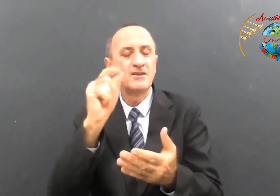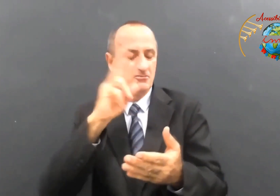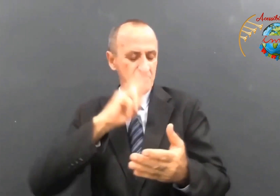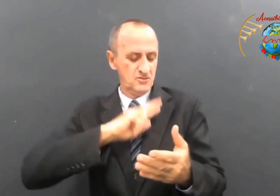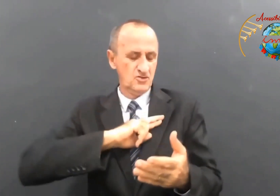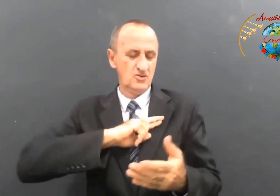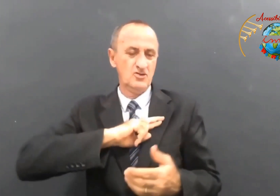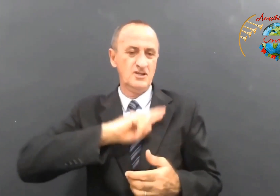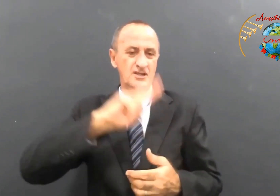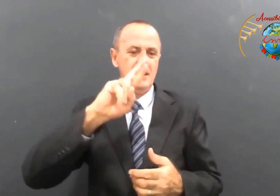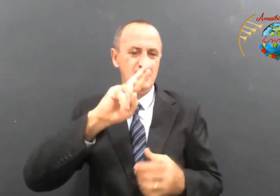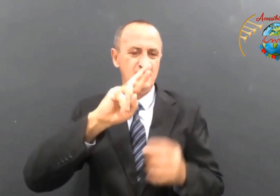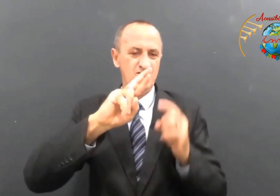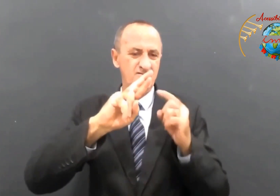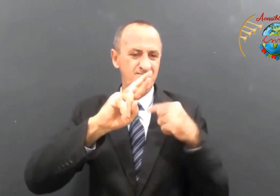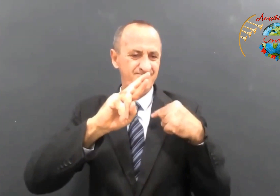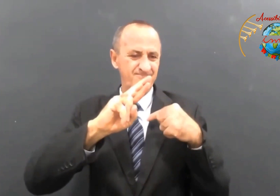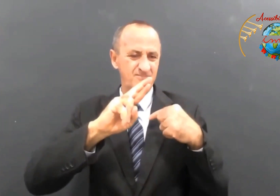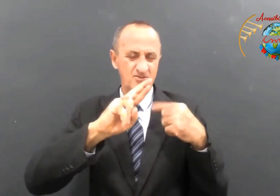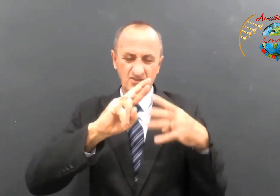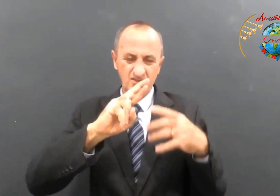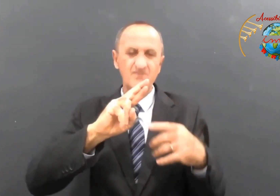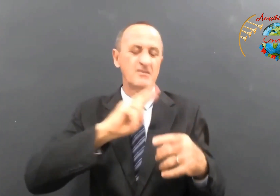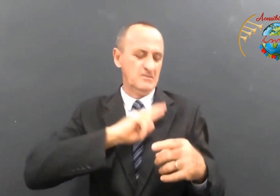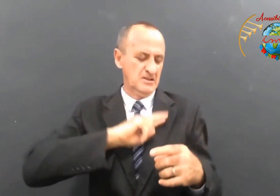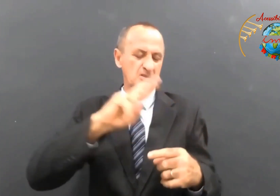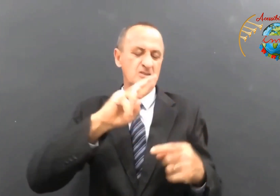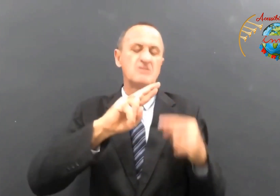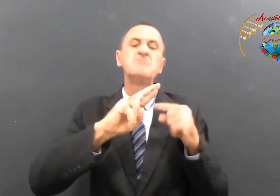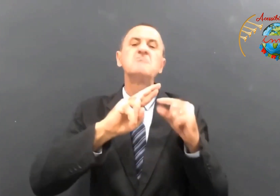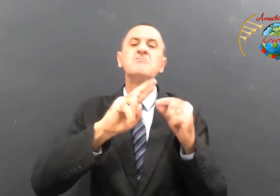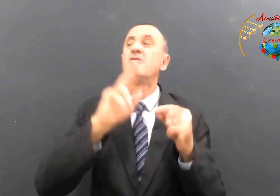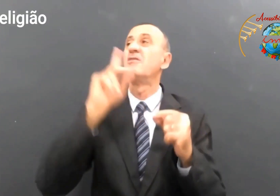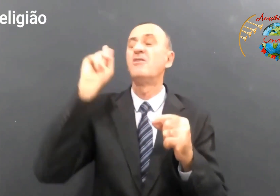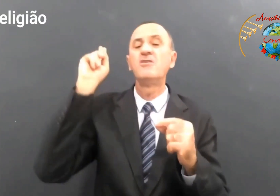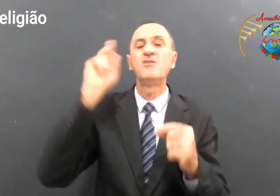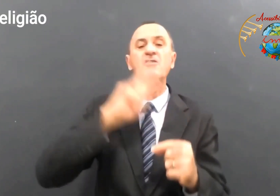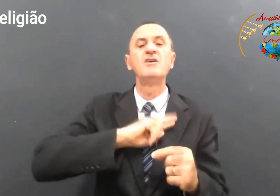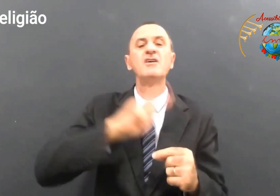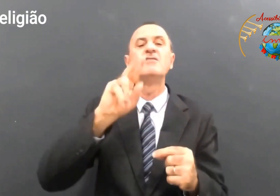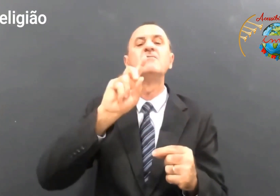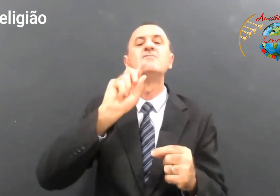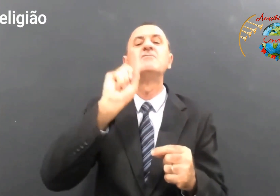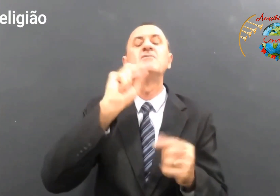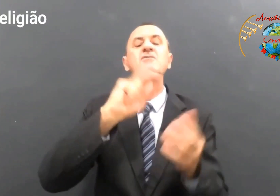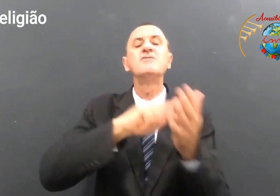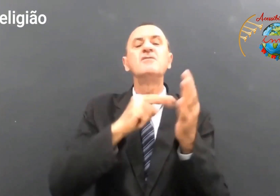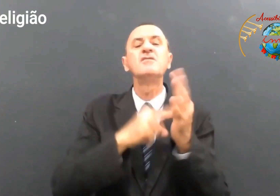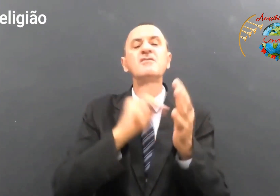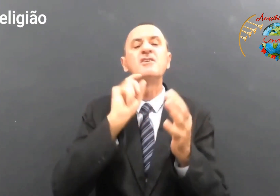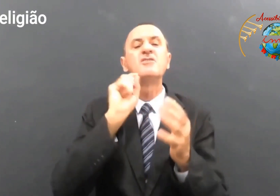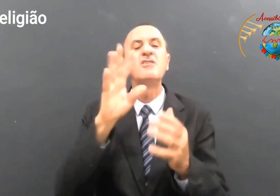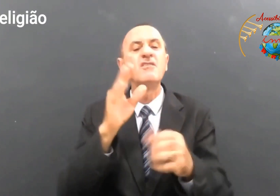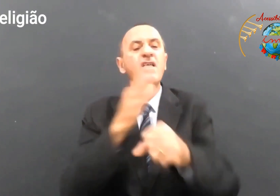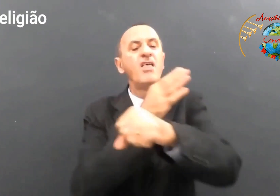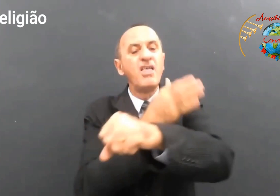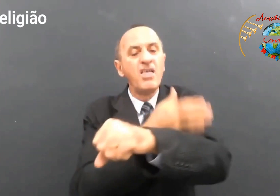religião. Olha, religião, o que é isso, religião? Religião são costumes, uma